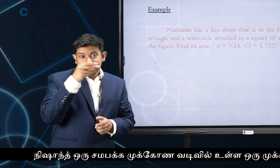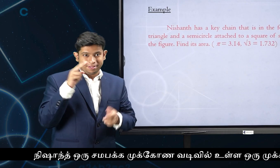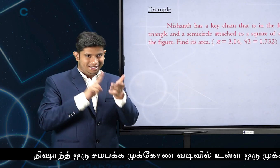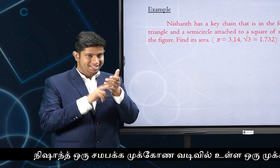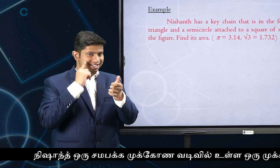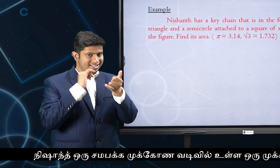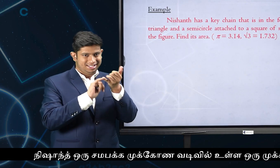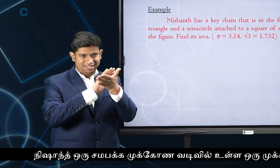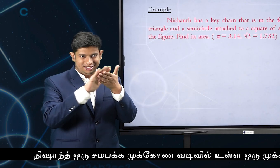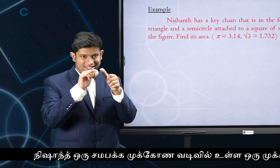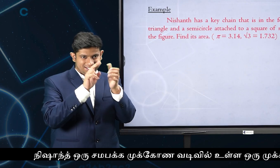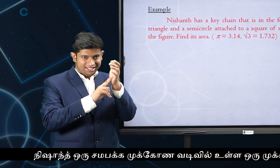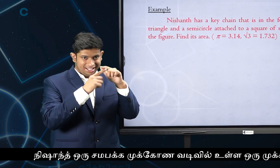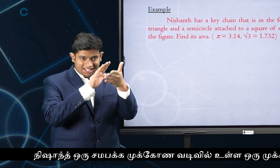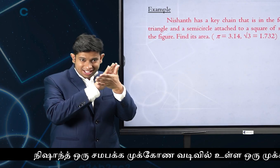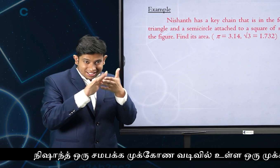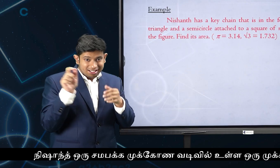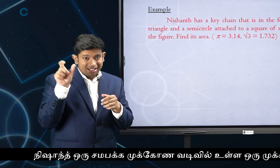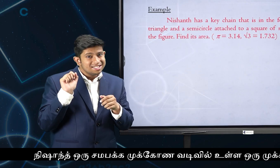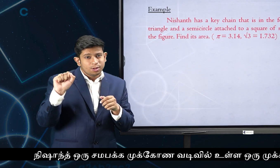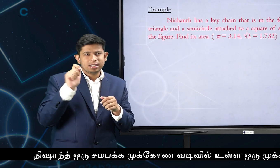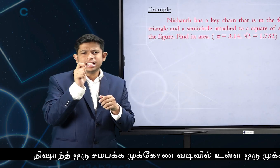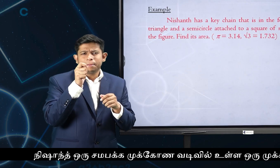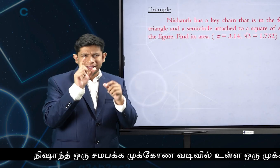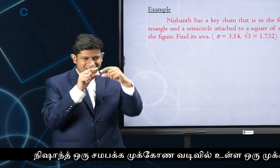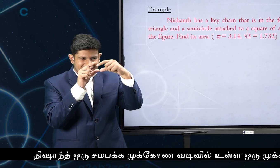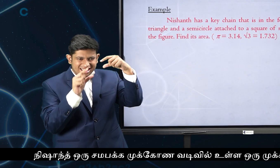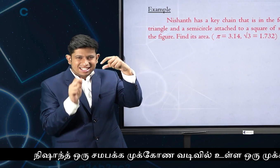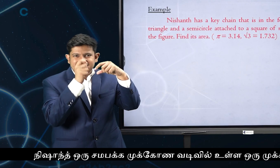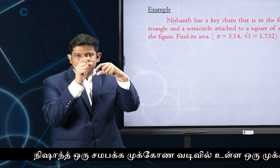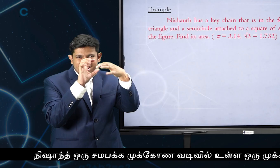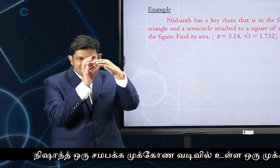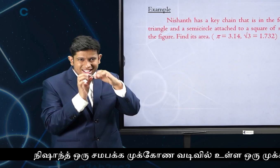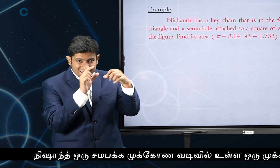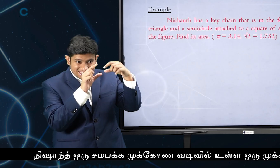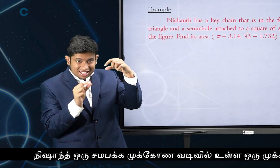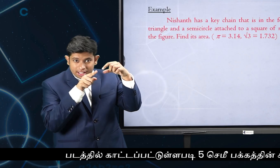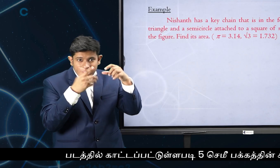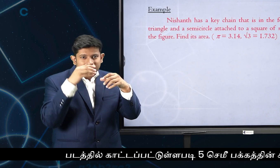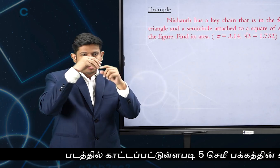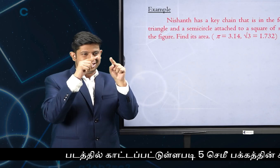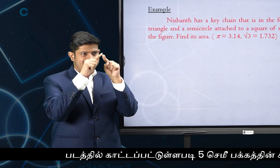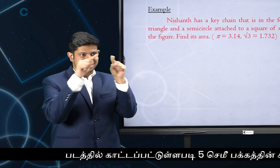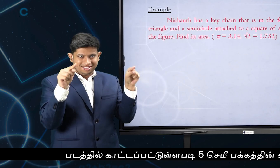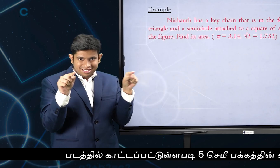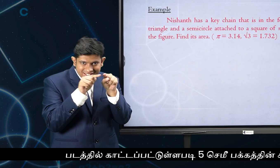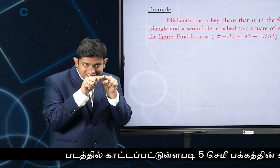நிஷாந்த் ஒரு சமபக்க முக்கோண வடிவில் உள்ள ஒரு முக்கிய சங்கிலி மற்றும் படத்தில் காட்டப்பட்டுள்ளது